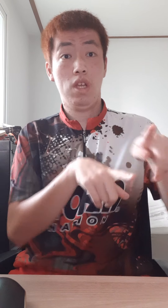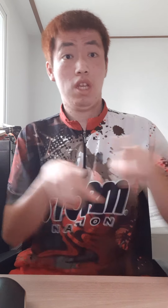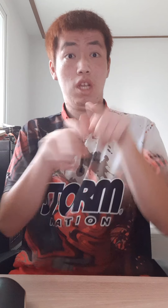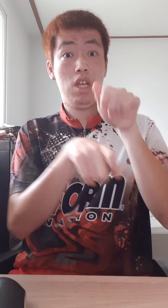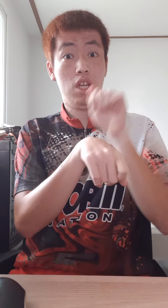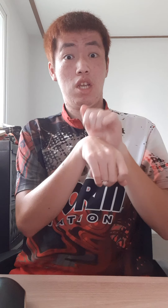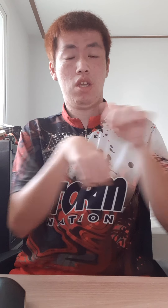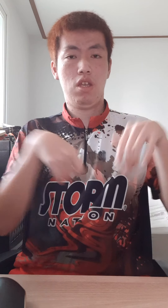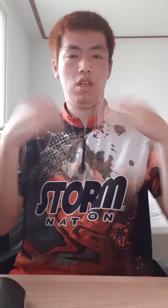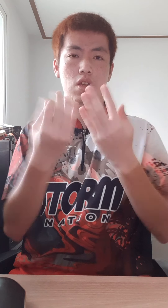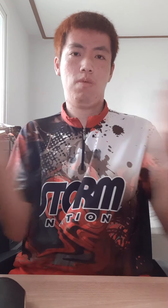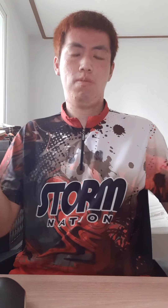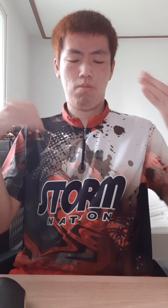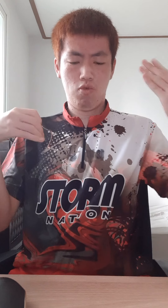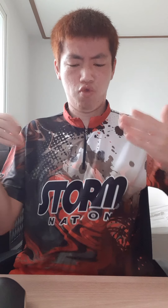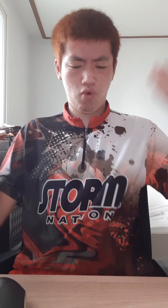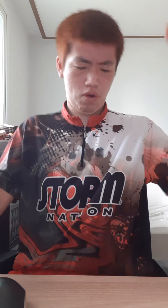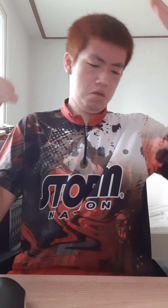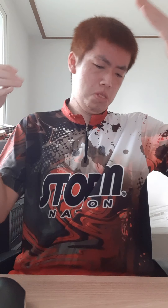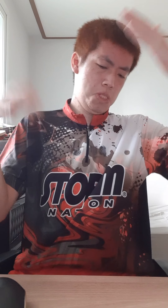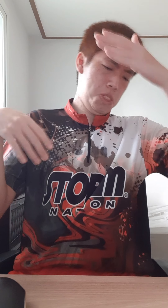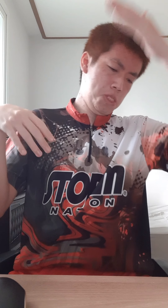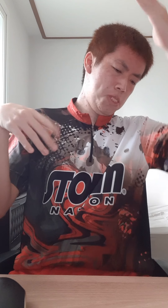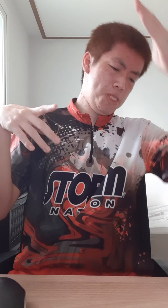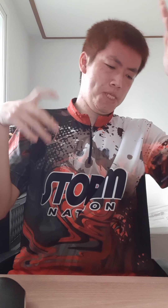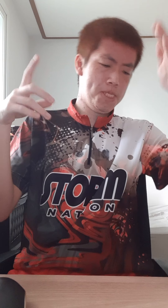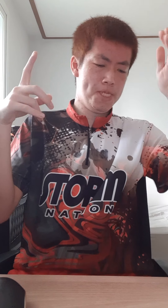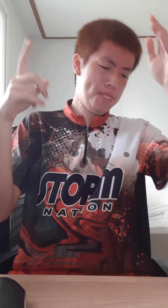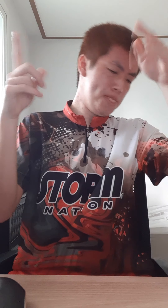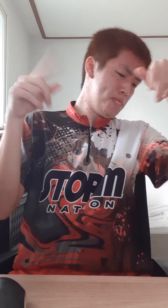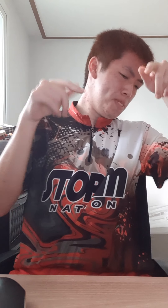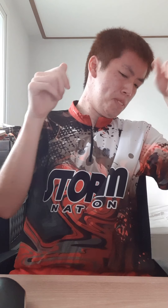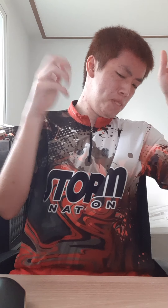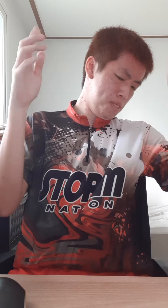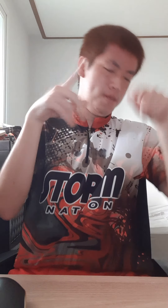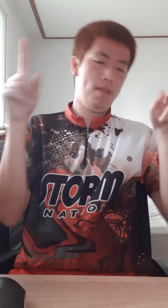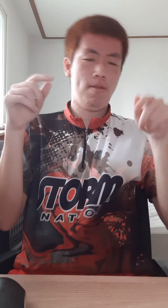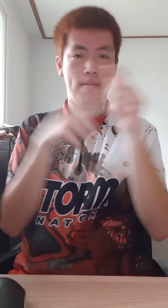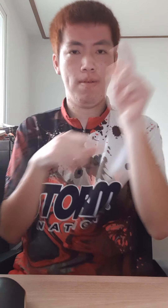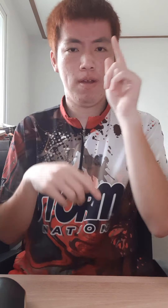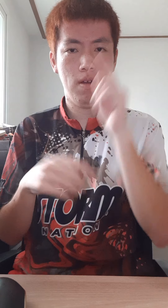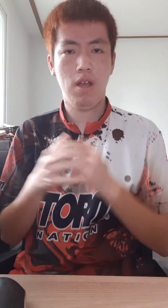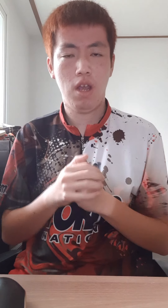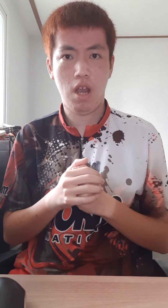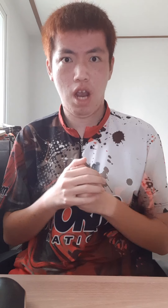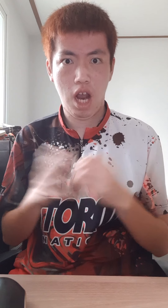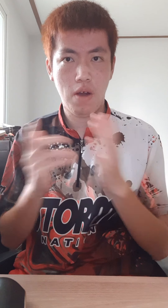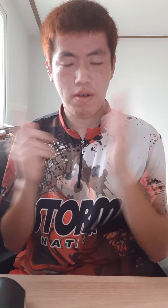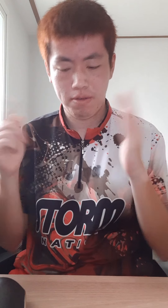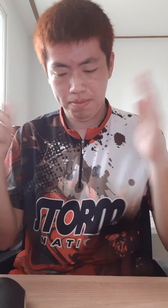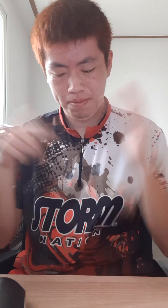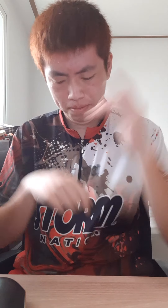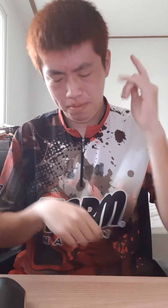시각장애인의 비상탈출과 구조가 어려울 것이라는 주장은 막연한 추측일 뿐이라며 에버랜드는 시각장애인을 고려한